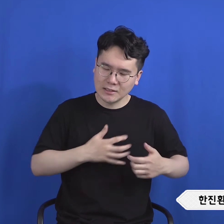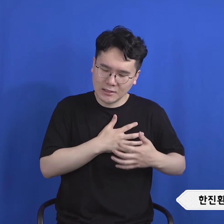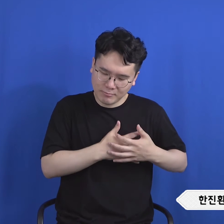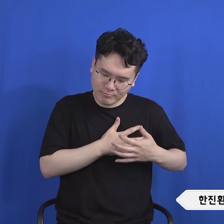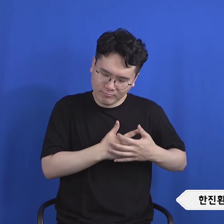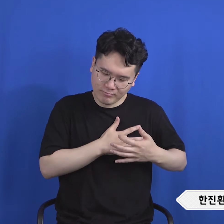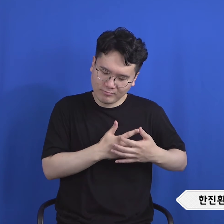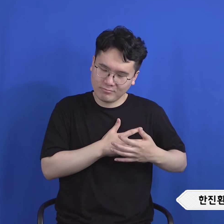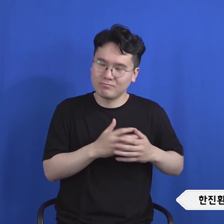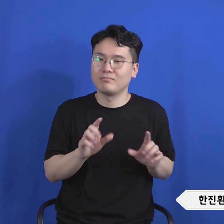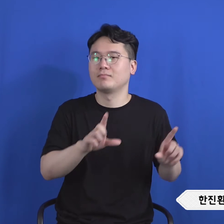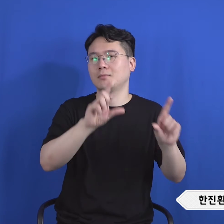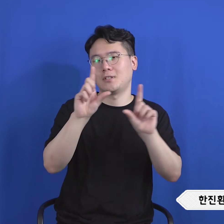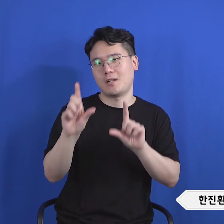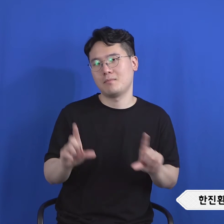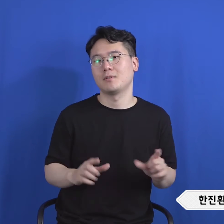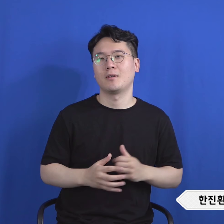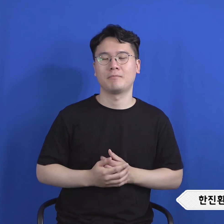삽니다.